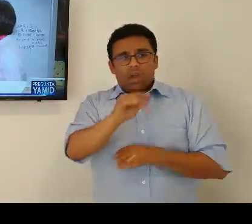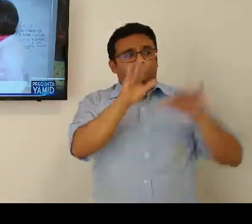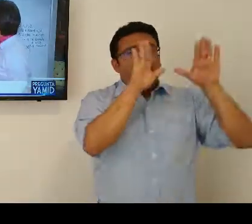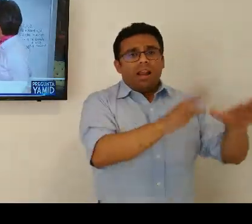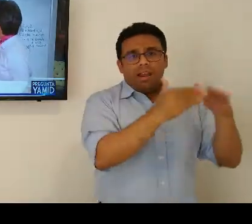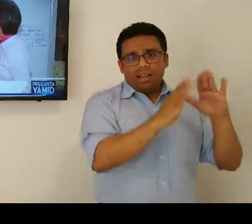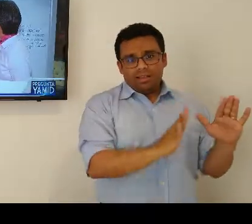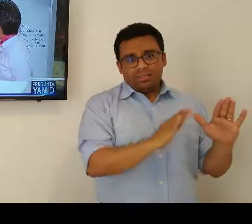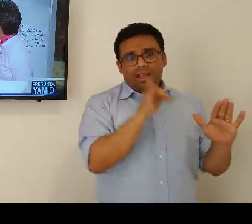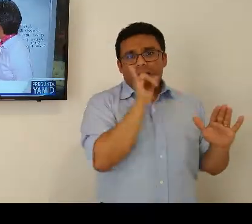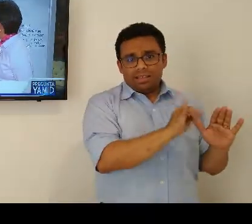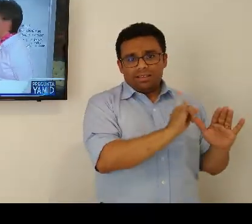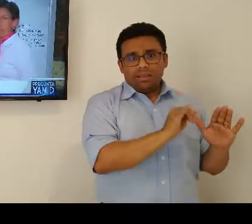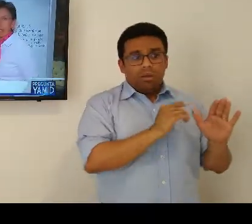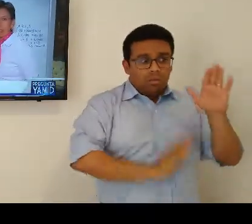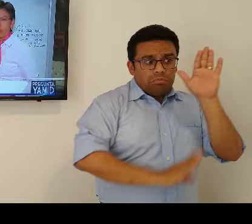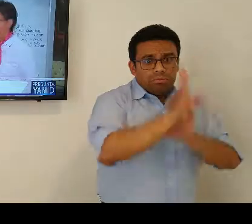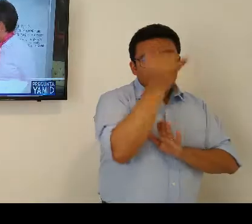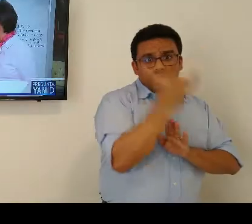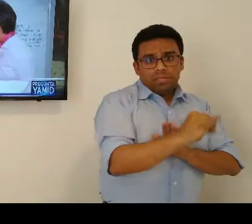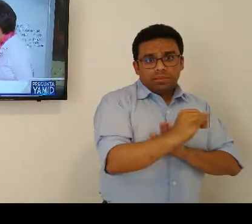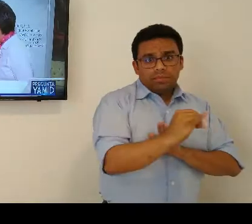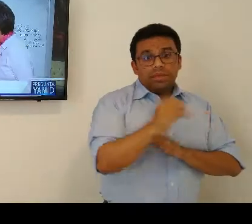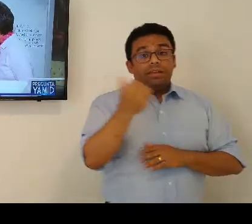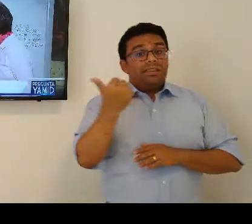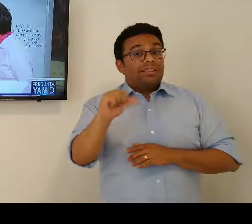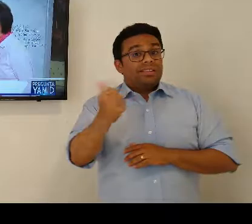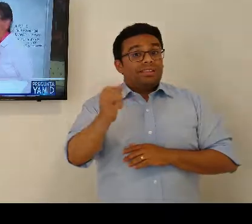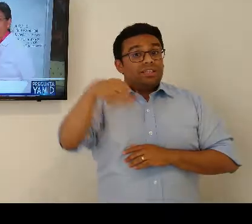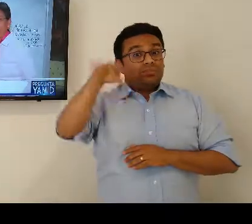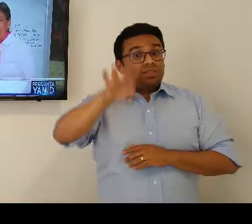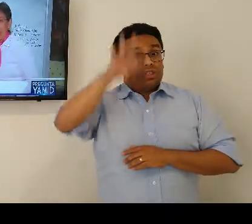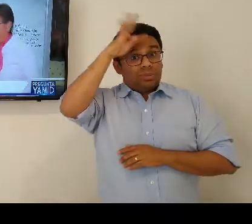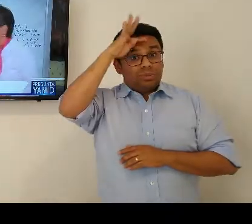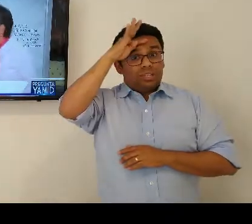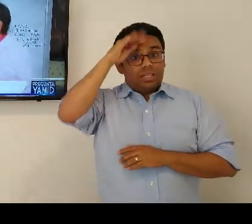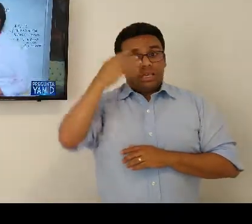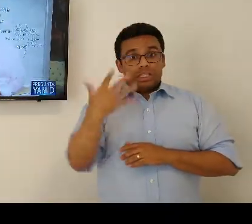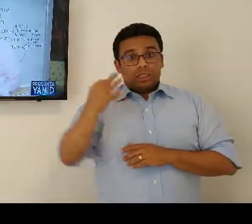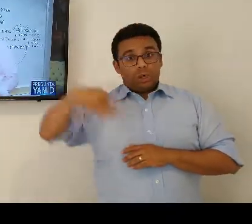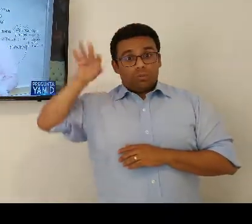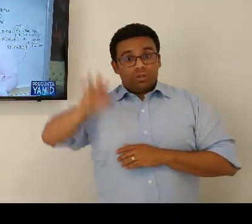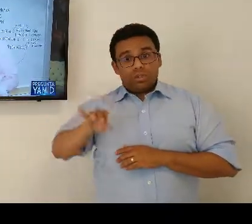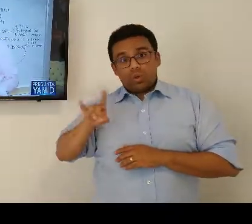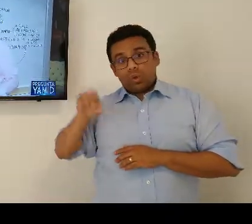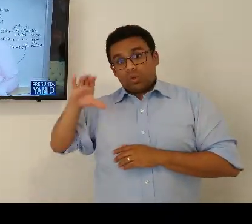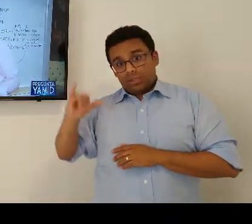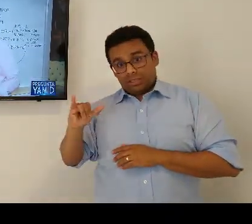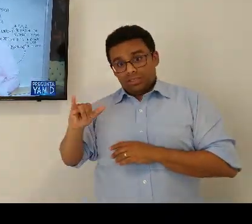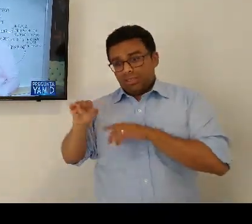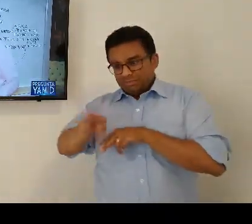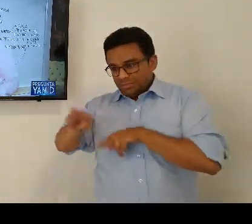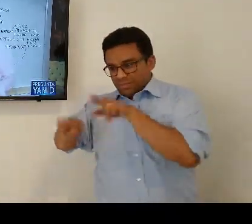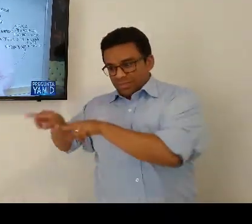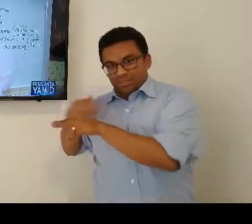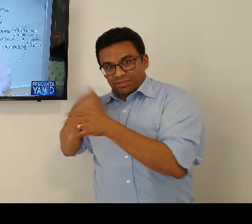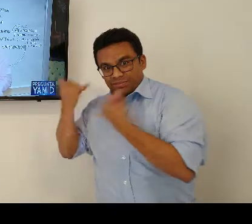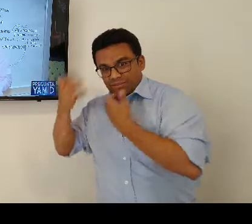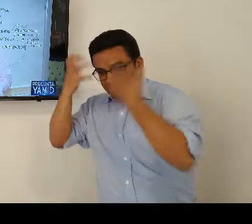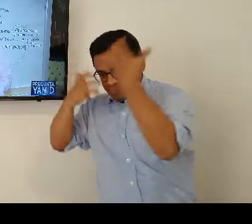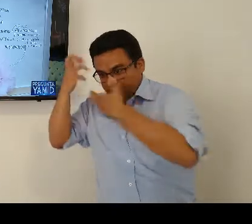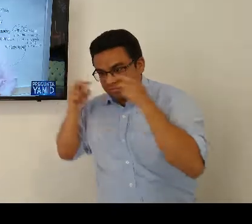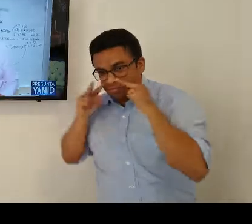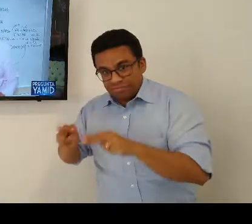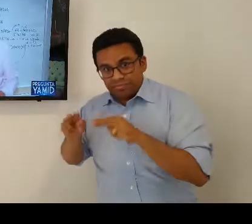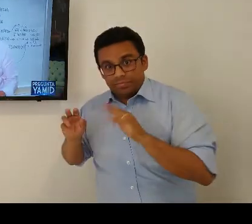mayoría. Solamente tenemos 10% hospitalizado y 5% en UCI. Con ese mayor testeo nos anticipamos a saber quién tiene positivo,